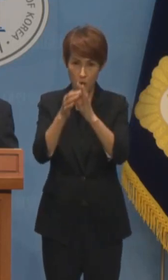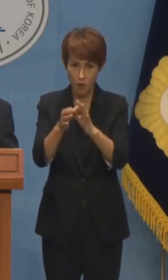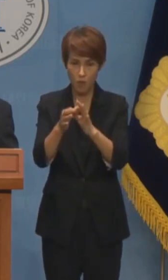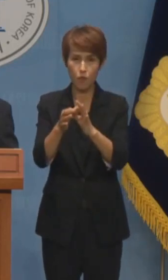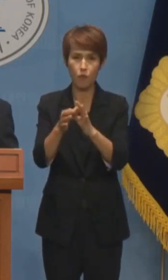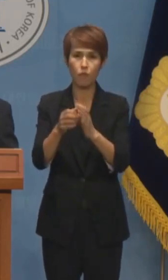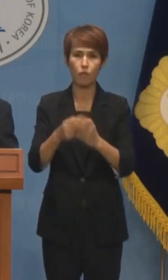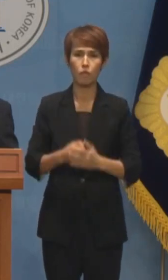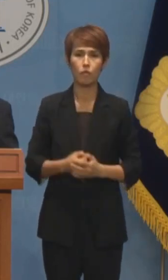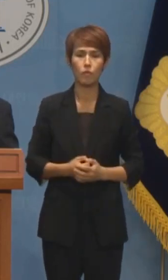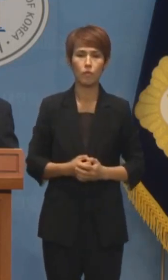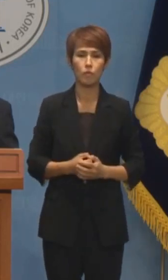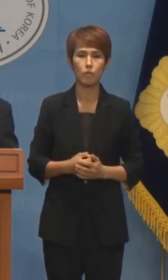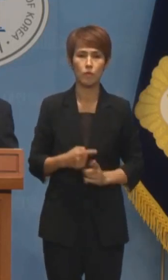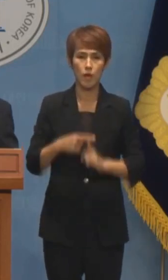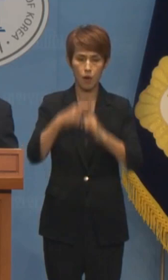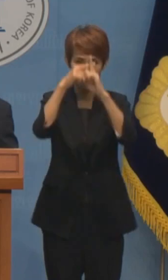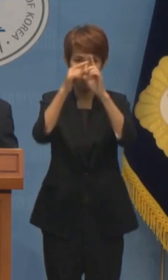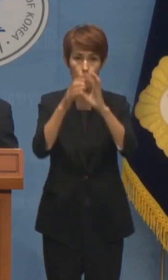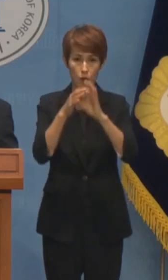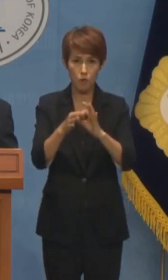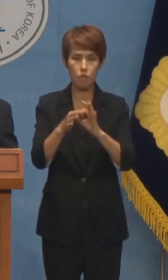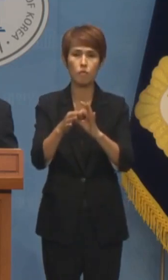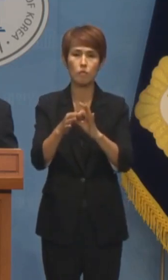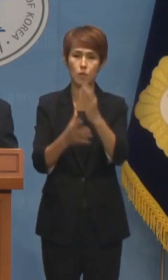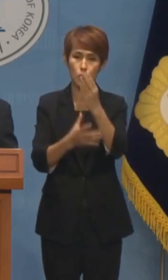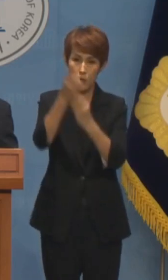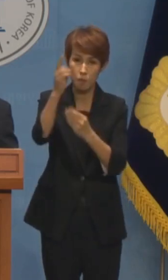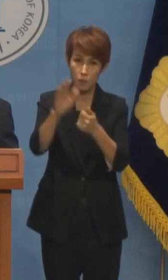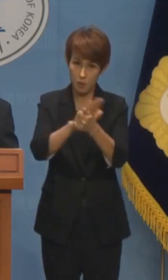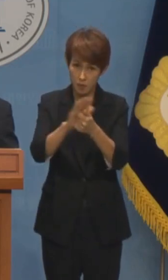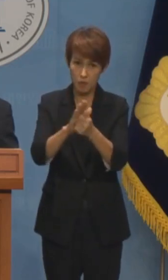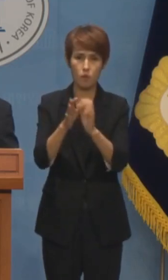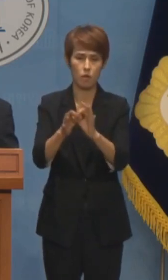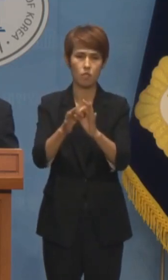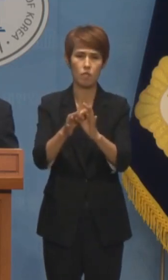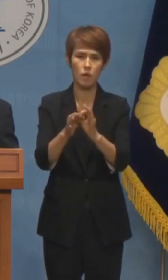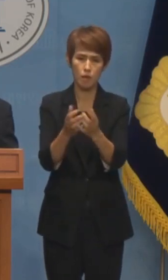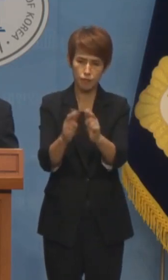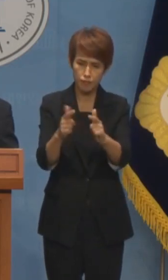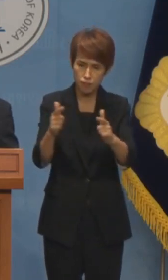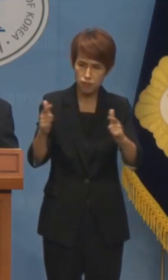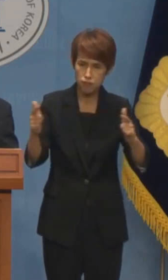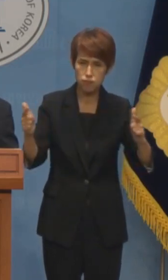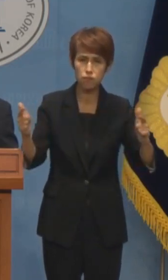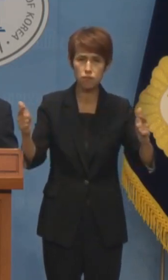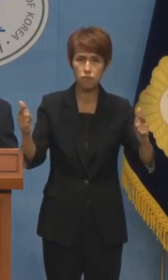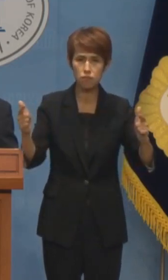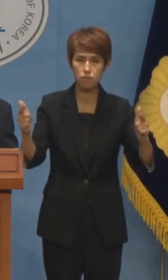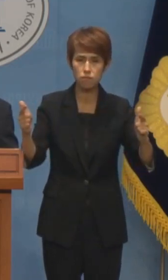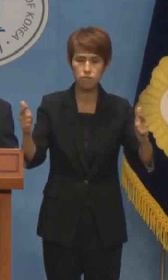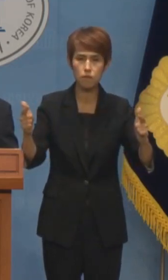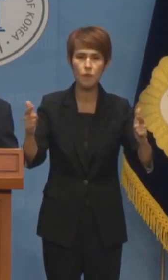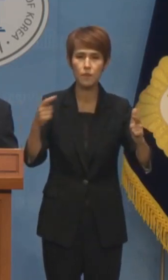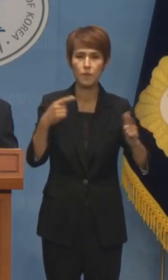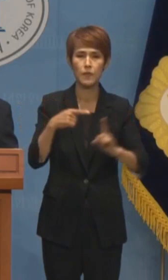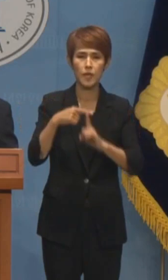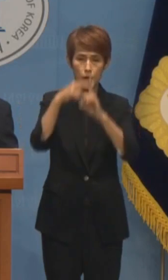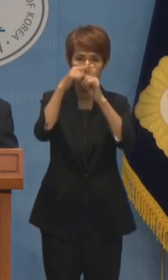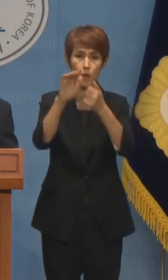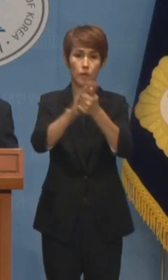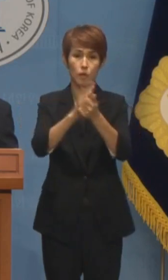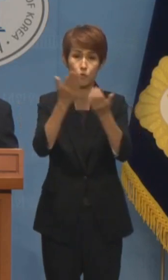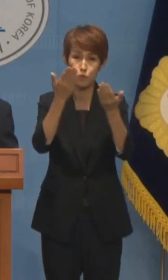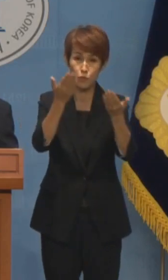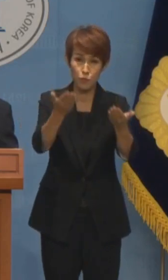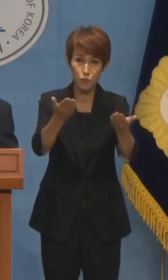통합 서비스 포함 등 직역 간의 갈등을 해소하고 다양한 영역에서 수준 높은 간호 혜택을